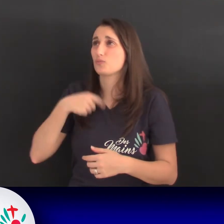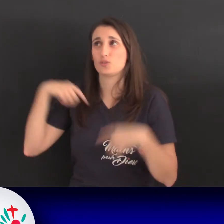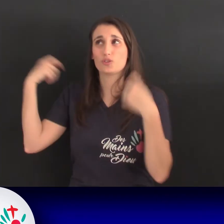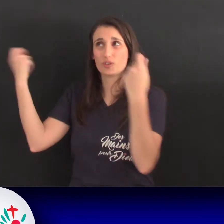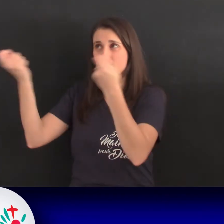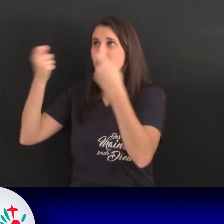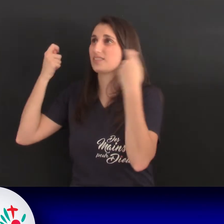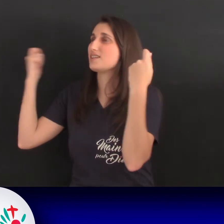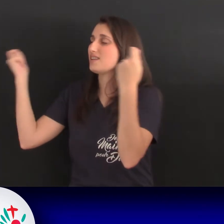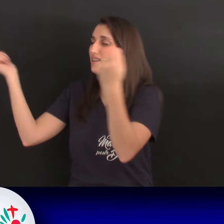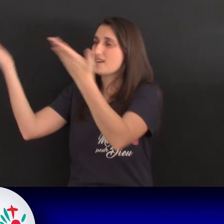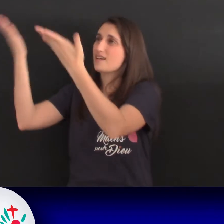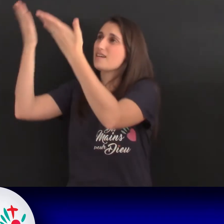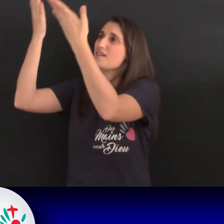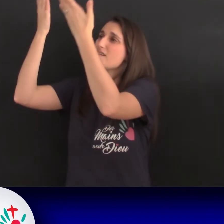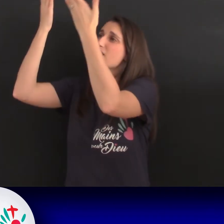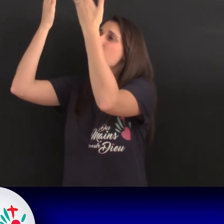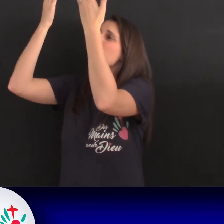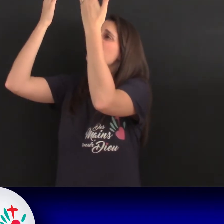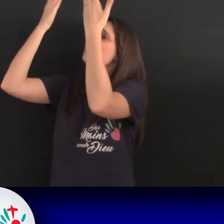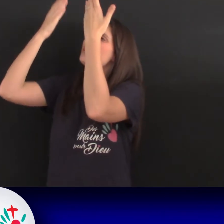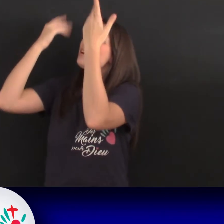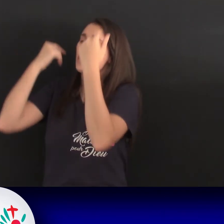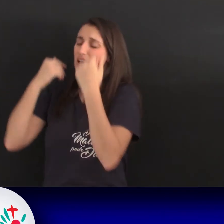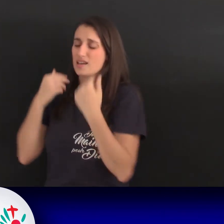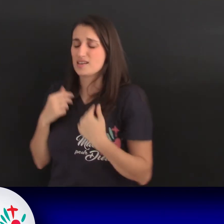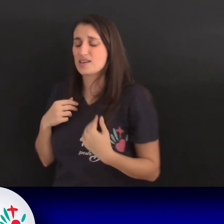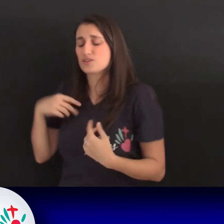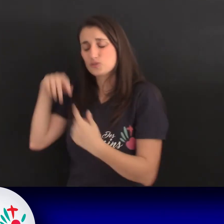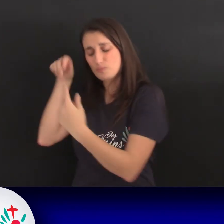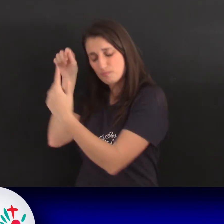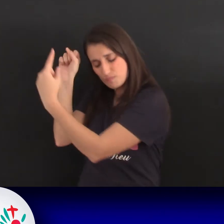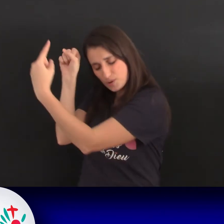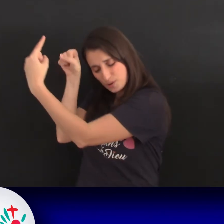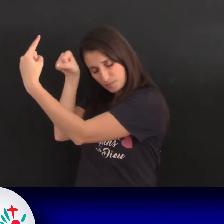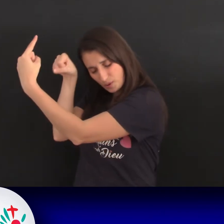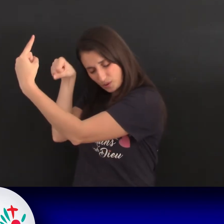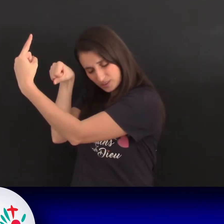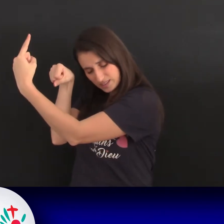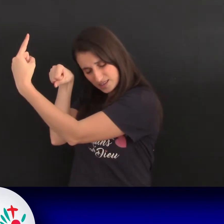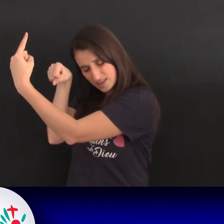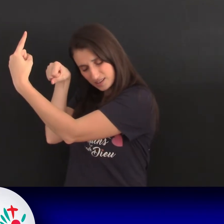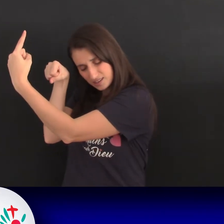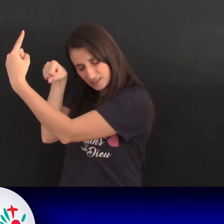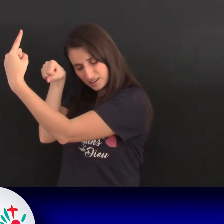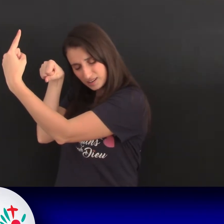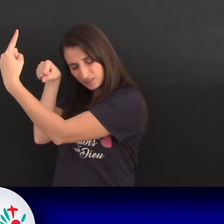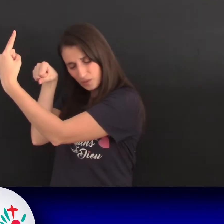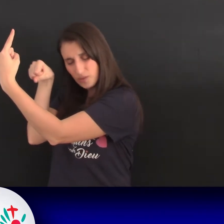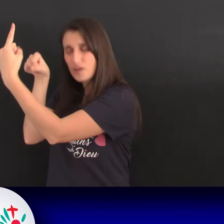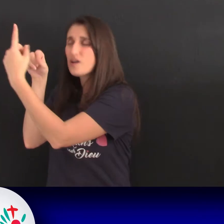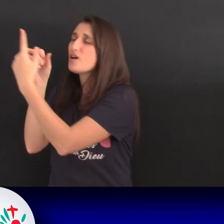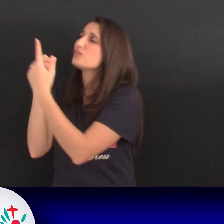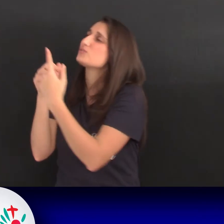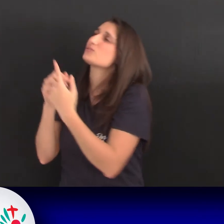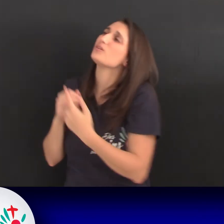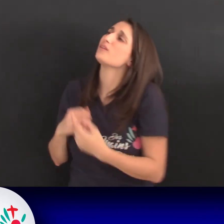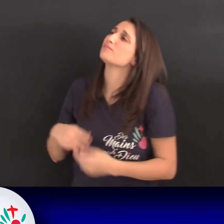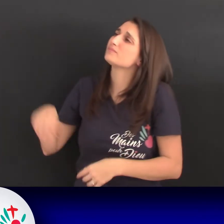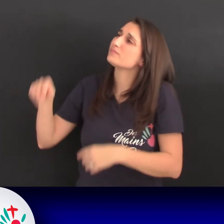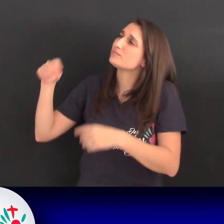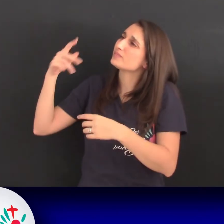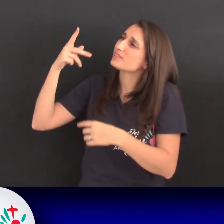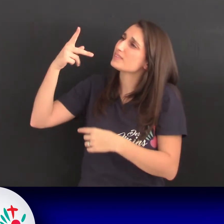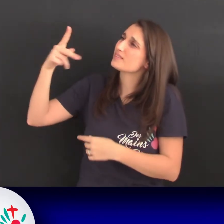Oui, je te célèbre et je me prosterne.